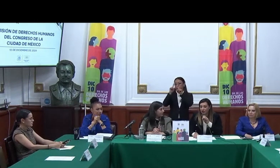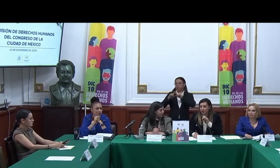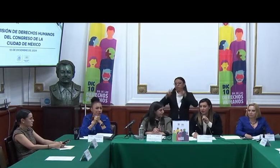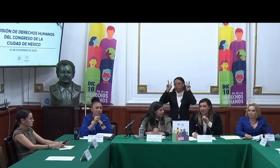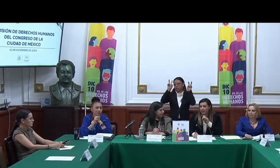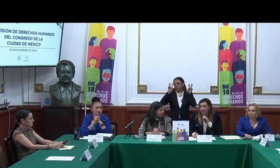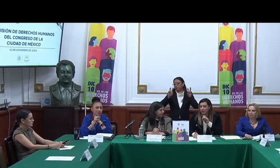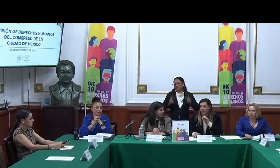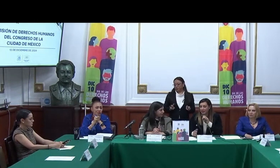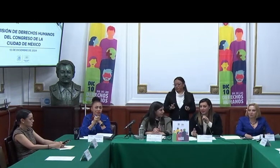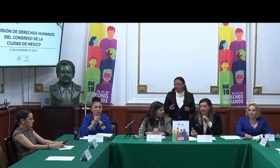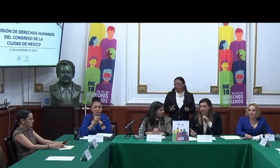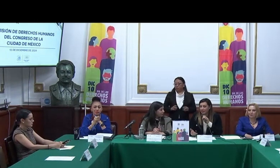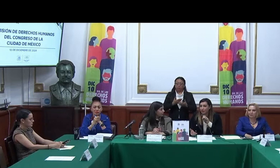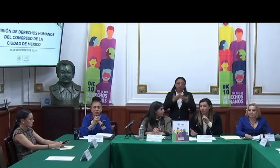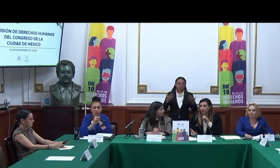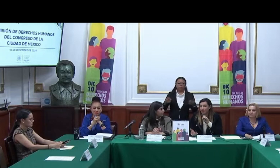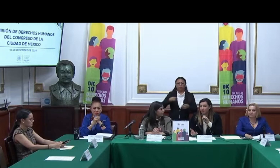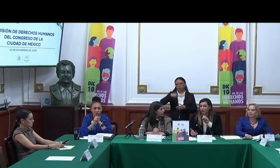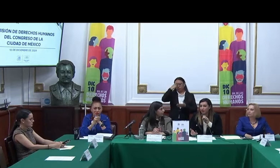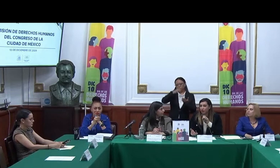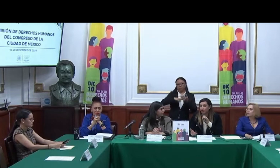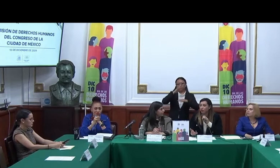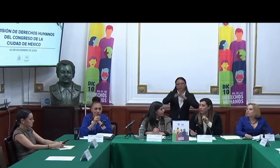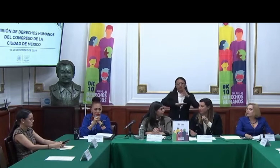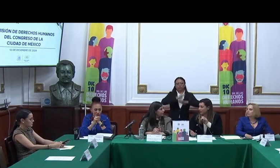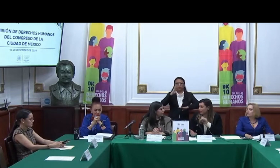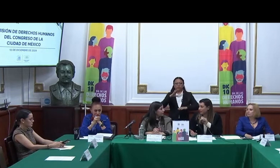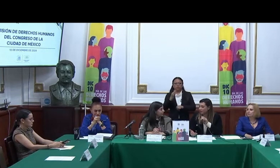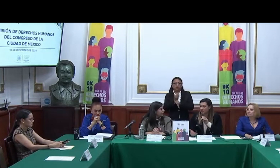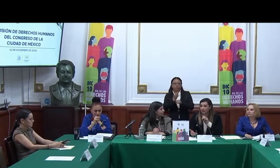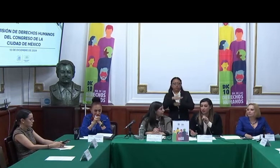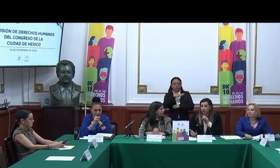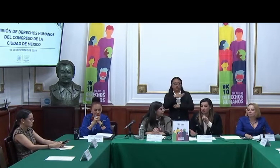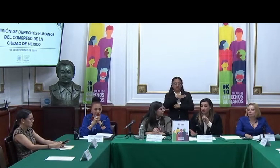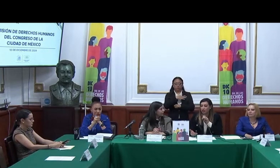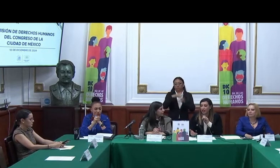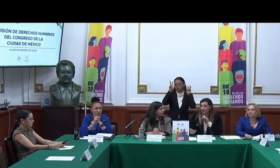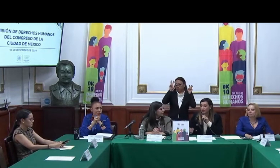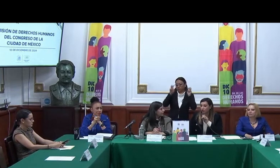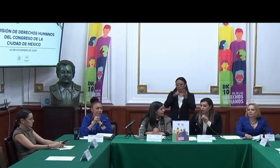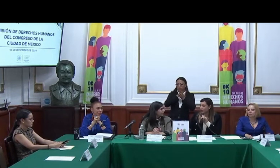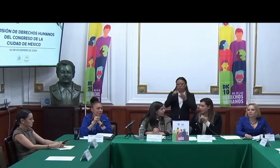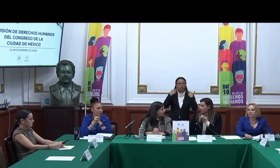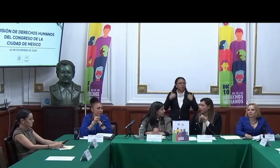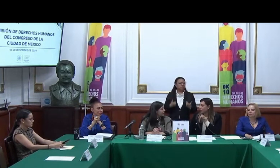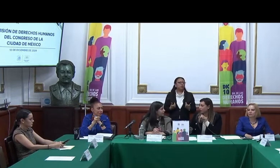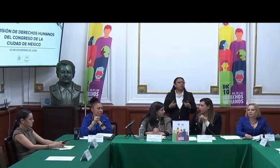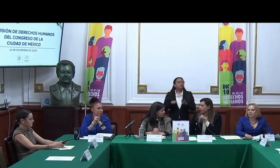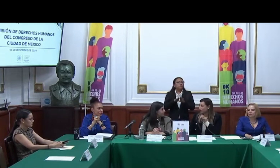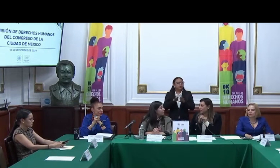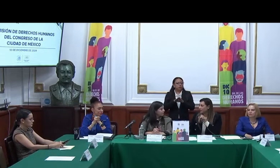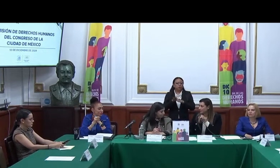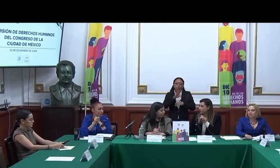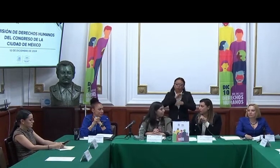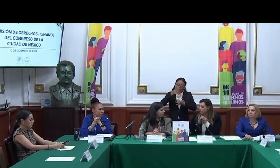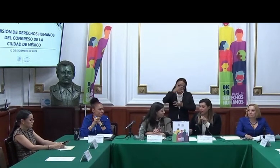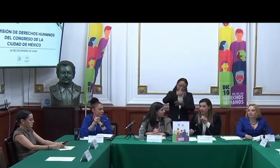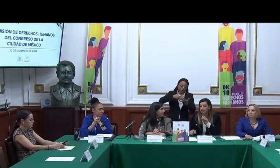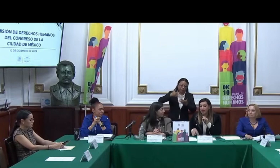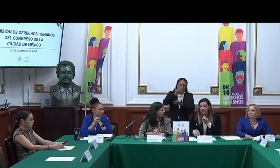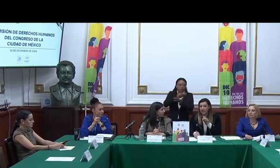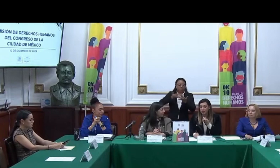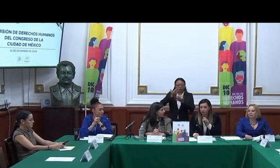que justamente parte del éxito que hemos tenido como capital en materia de derechos humanos es justamente esto, la colaboración